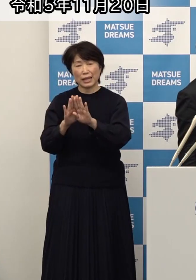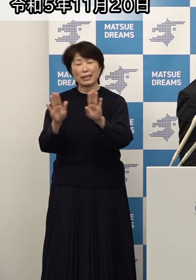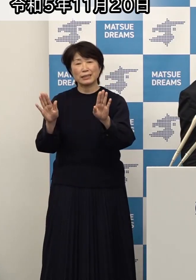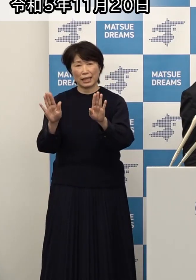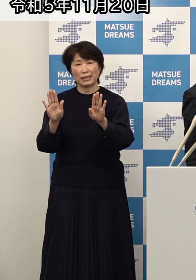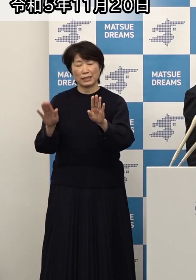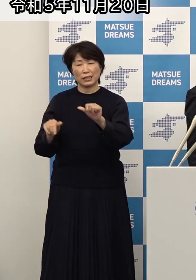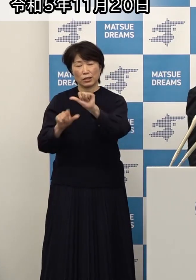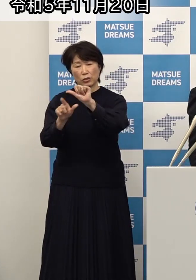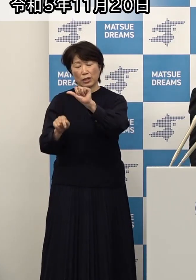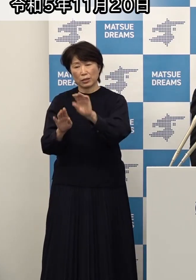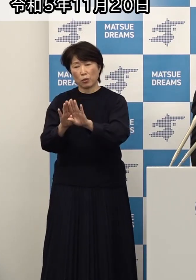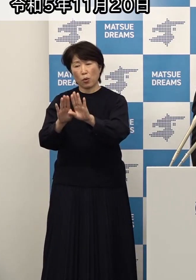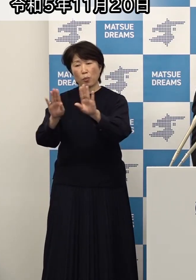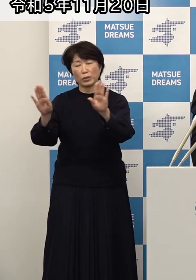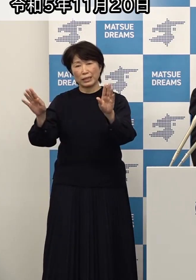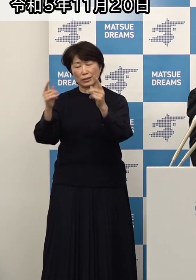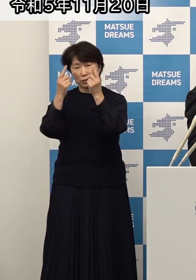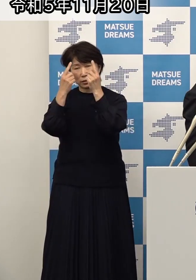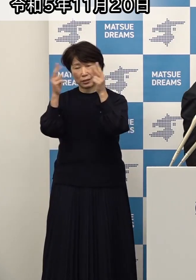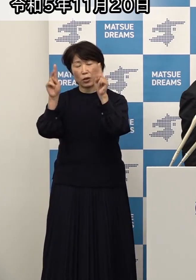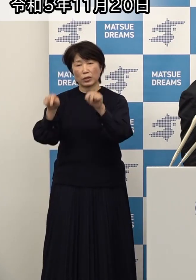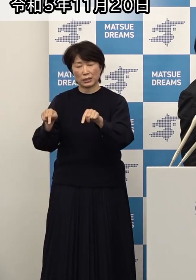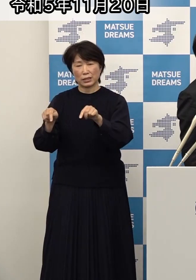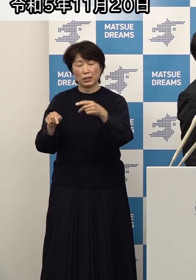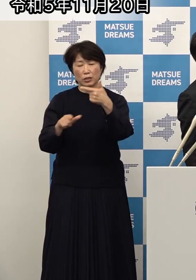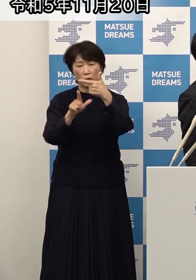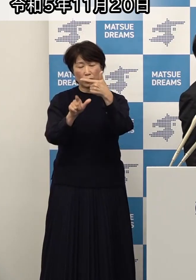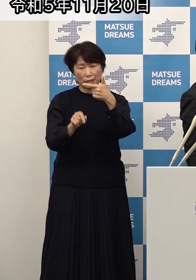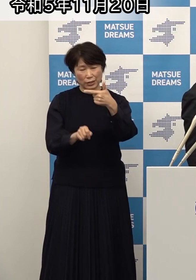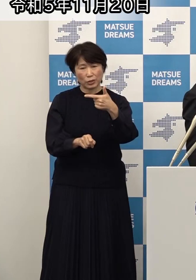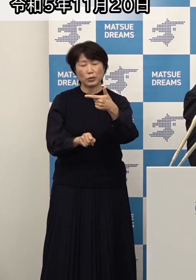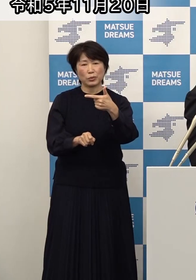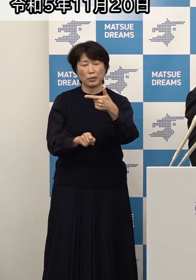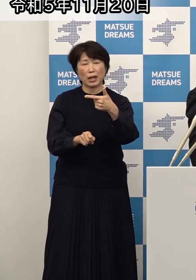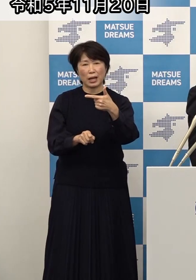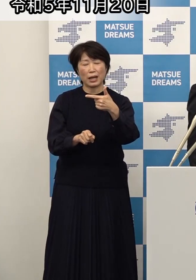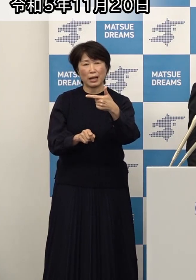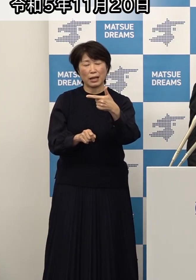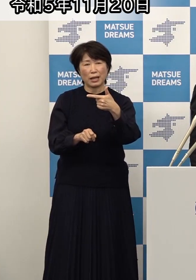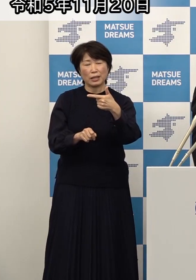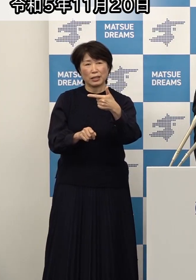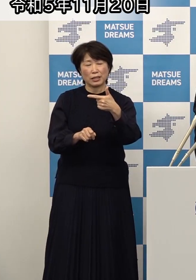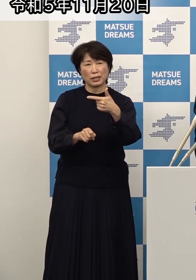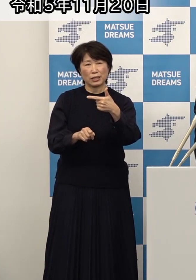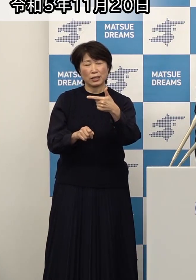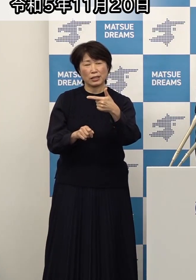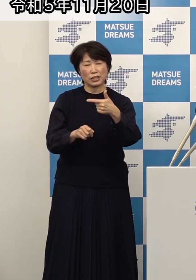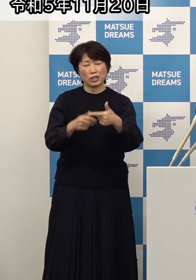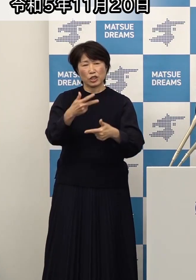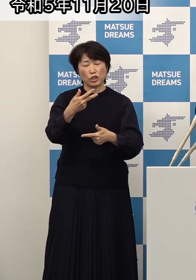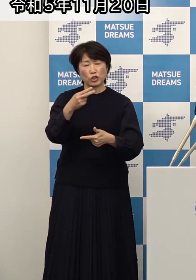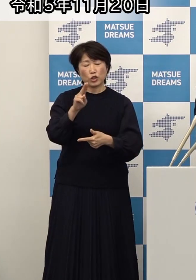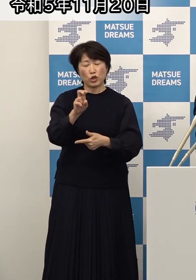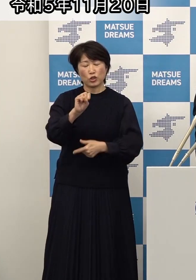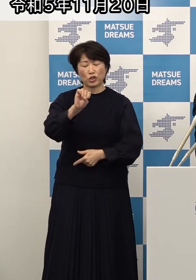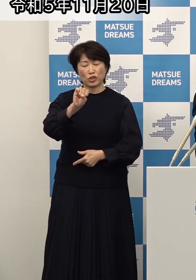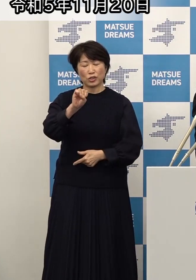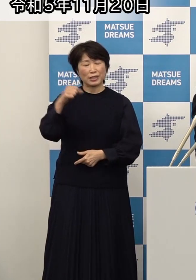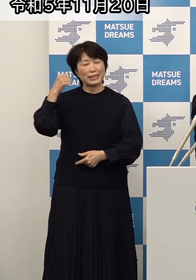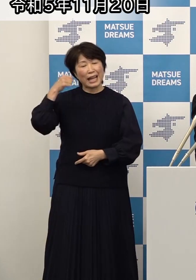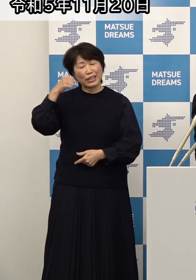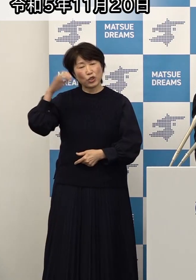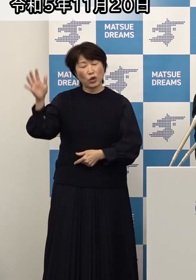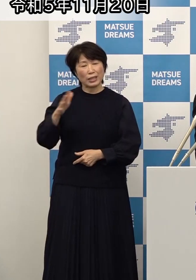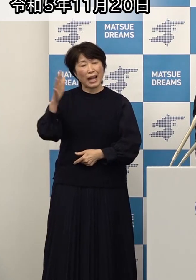月にはオープニングイベント、6月には、湘南の風の若旦那ことニラシンジさんに来ていただいて循